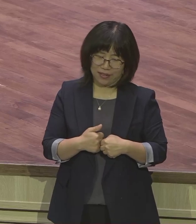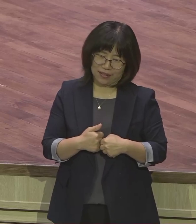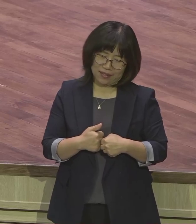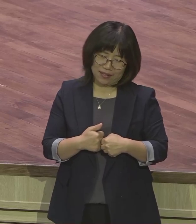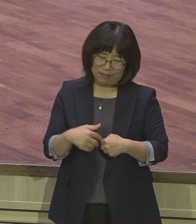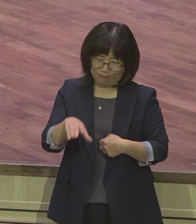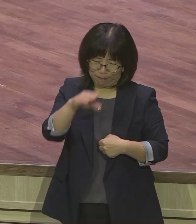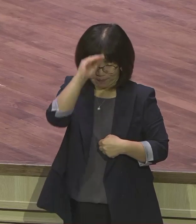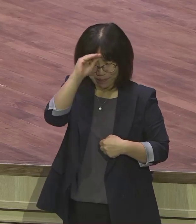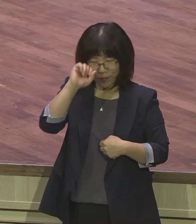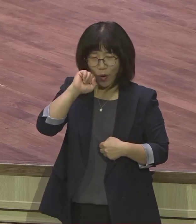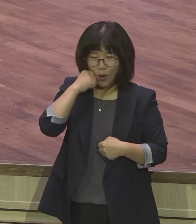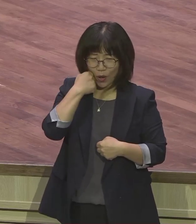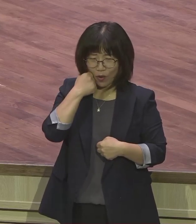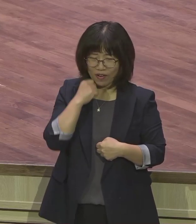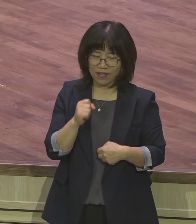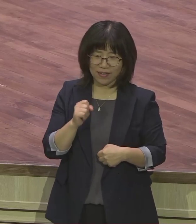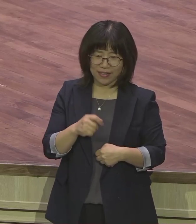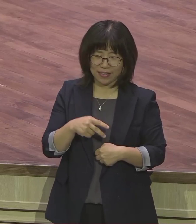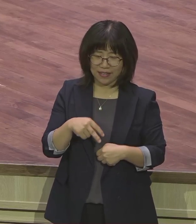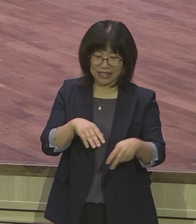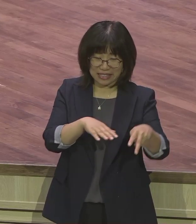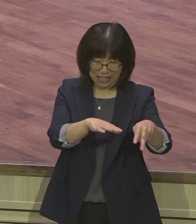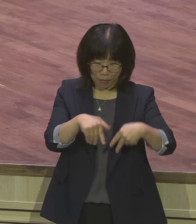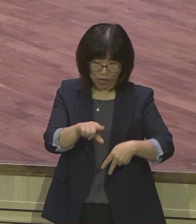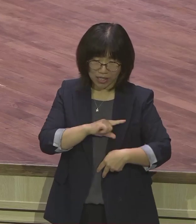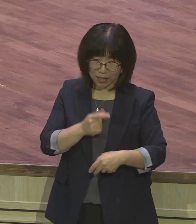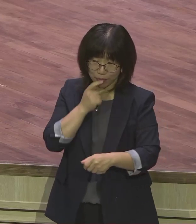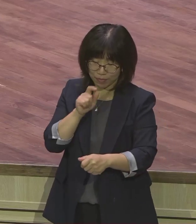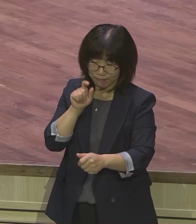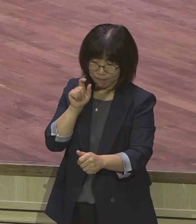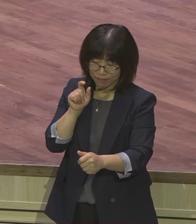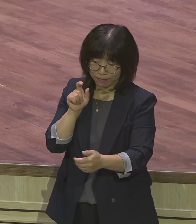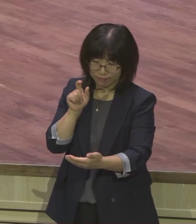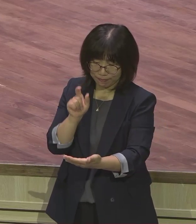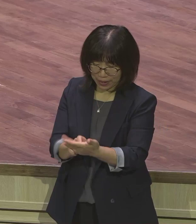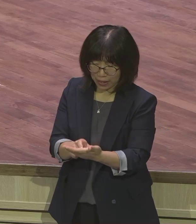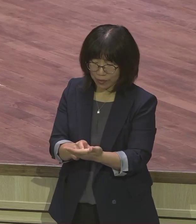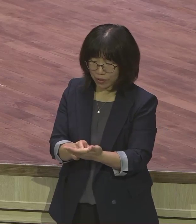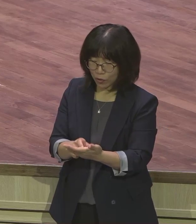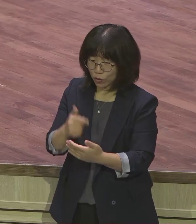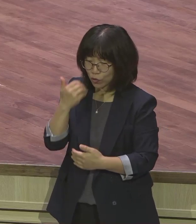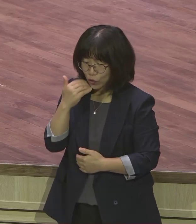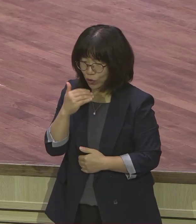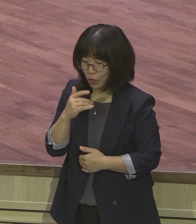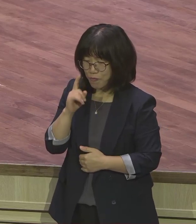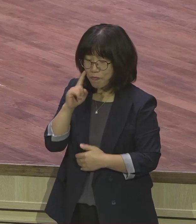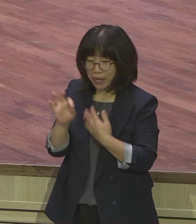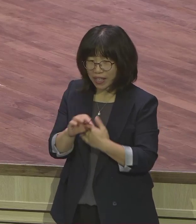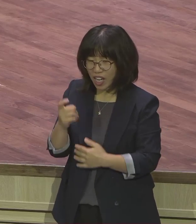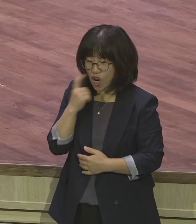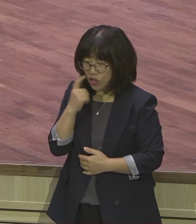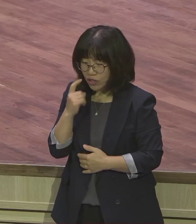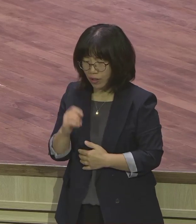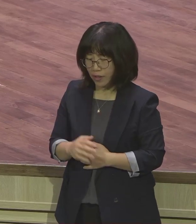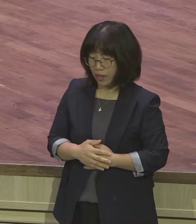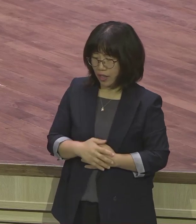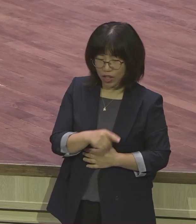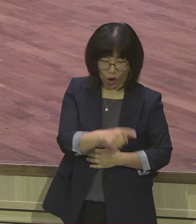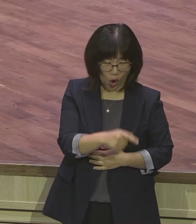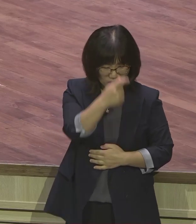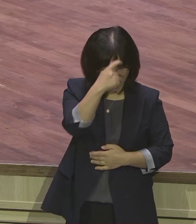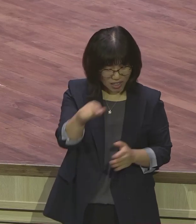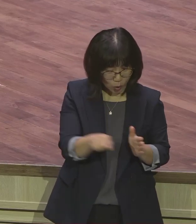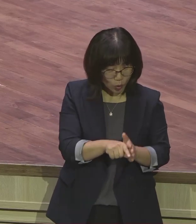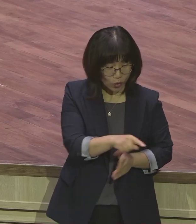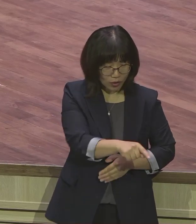사무엘 하면 전부 다 그렇지 않은지도 아는데 사무엘 전후 거짓말하고 사기치면 나중에 어떻게 돼요 몇 배로